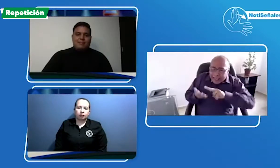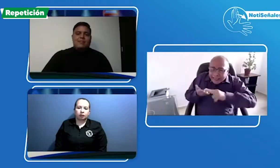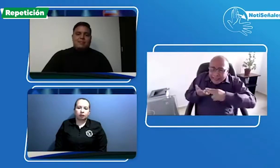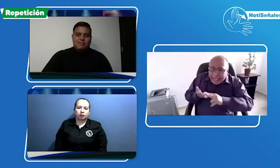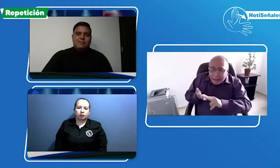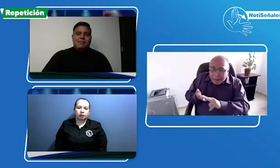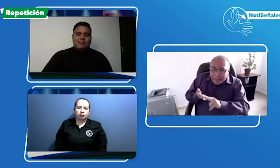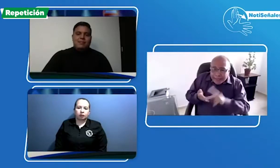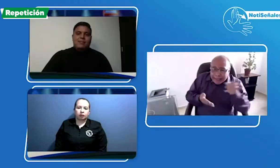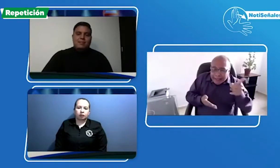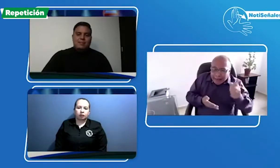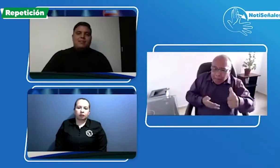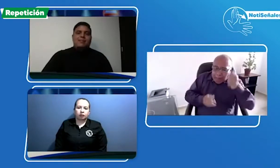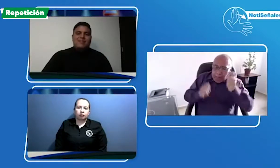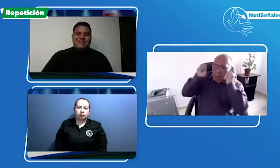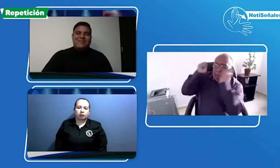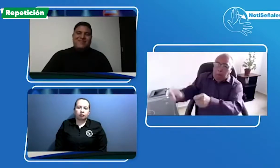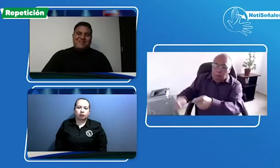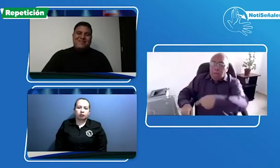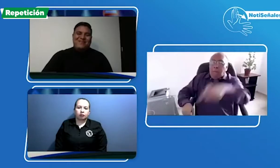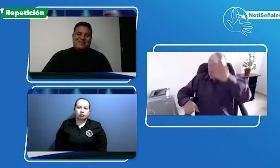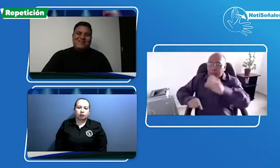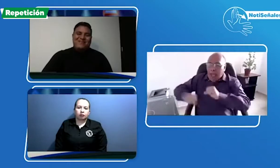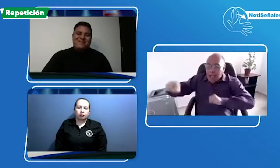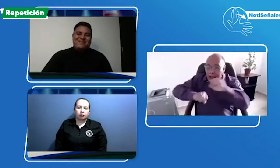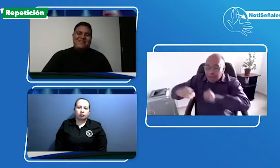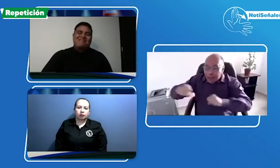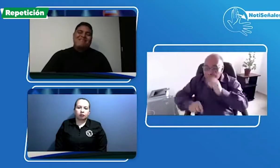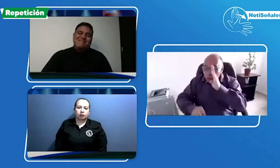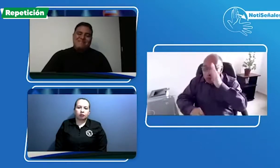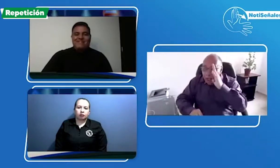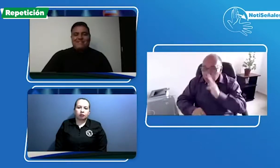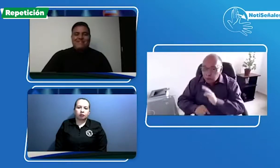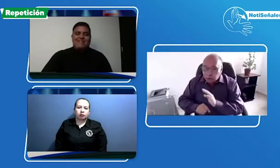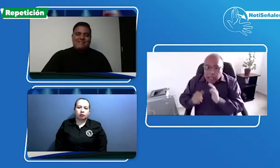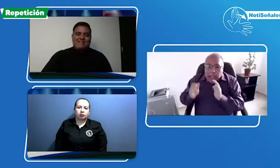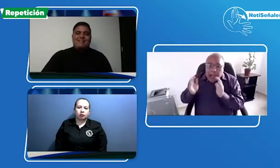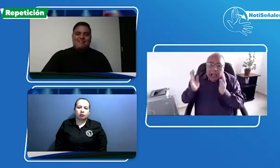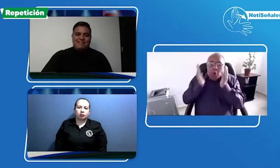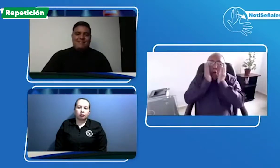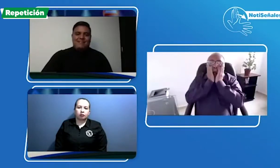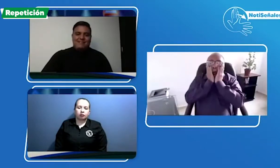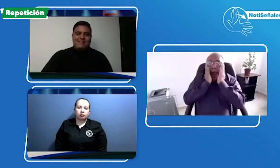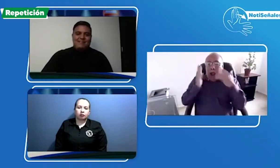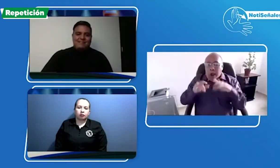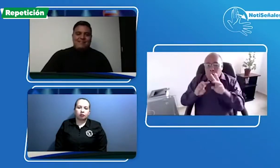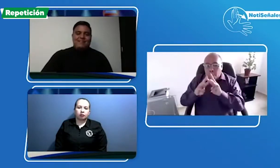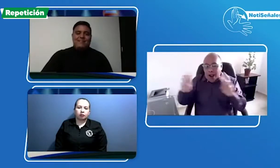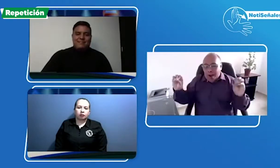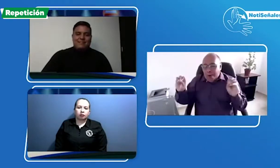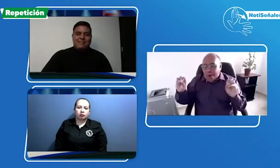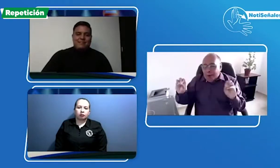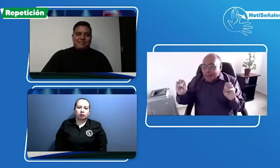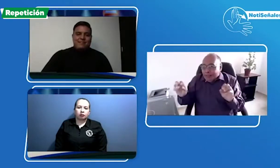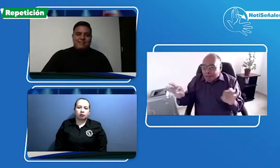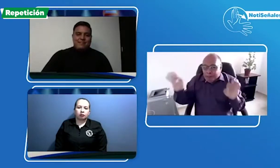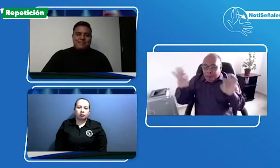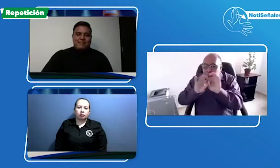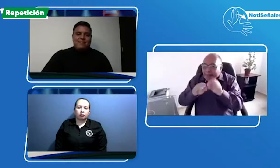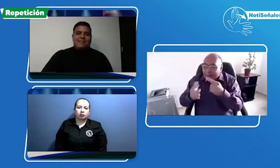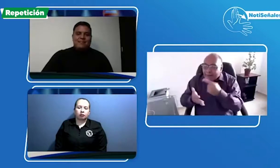asignan tenemos que hasta lavar los baños decía allí que incluso pues tiene que hacer las cosas que se les